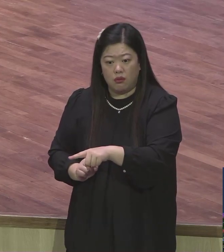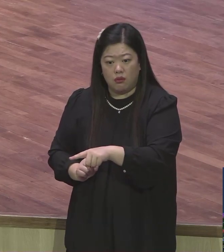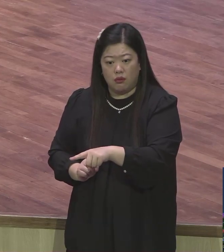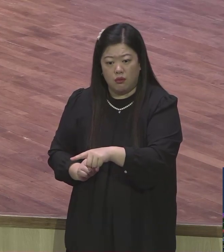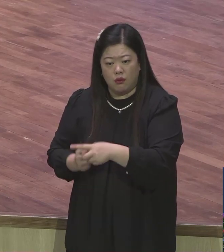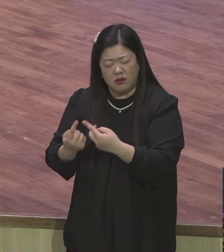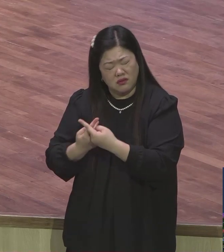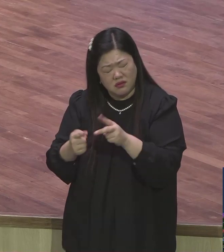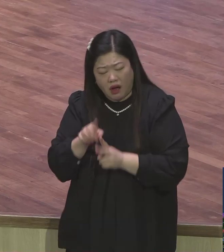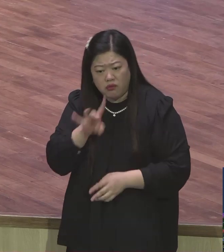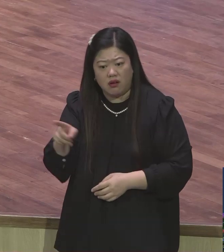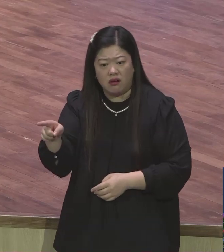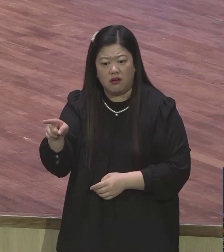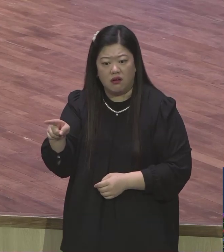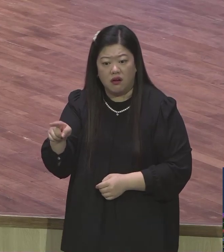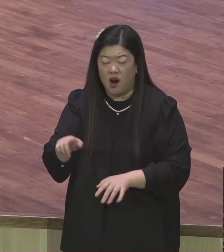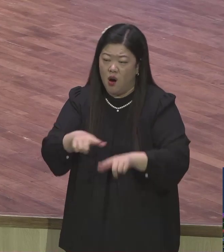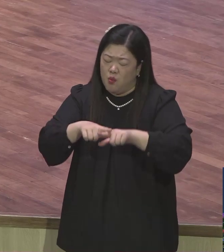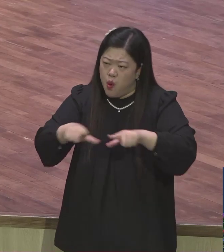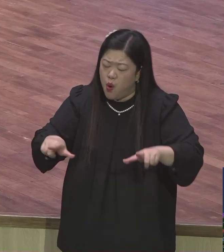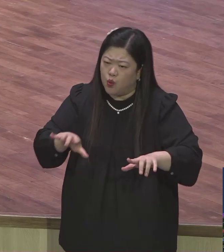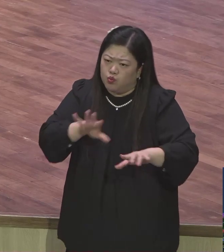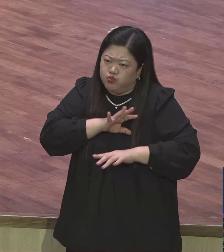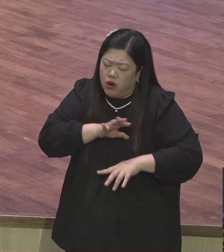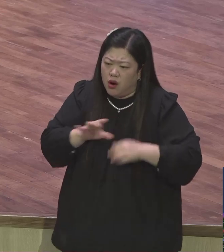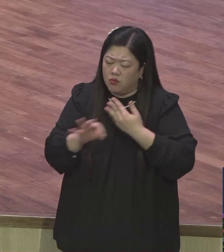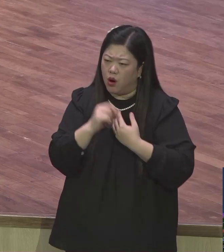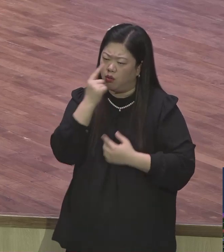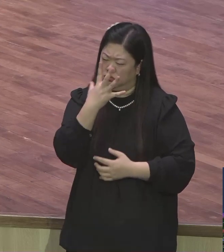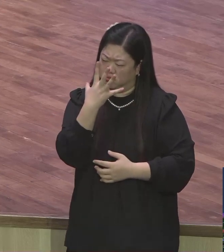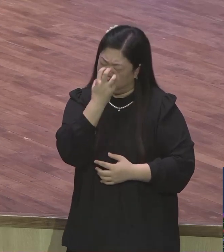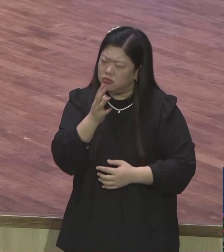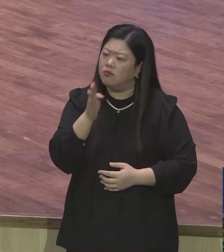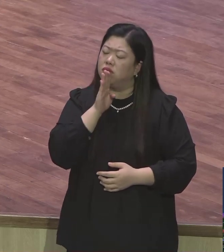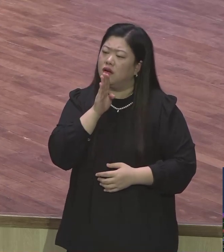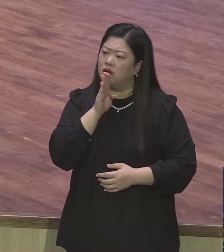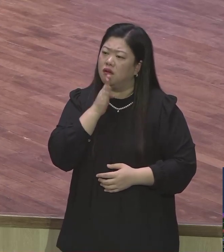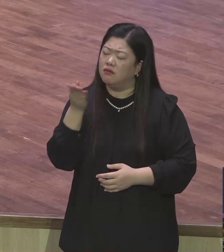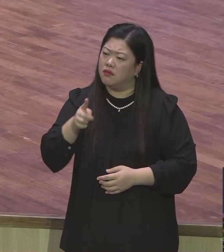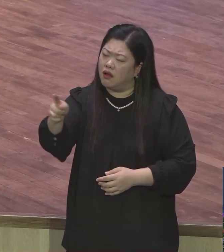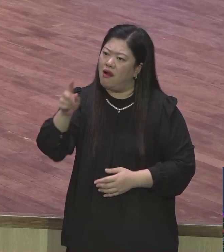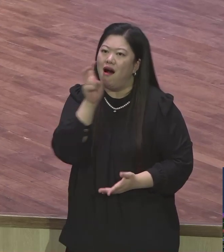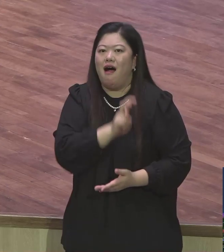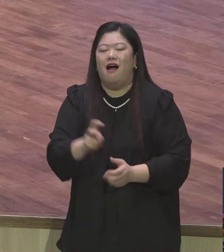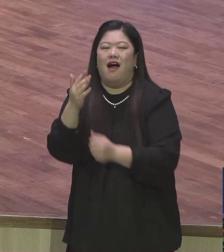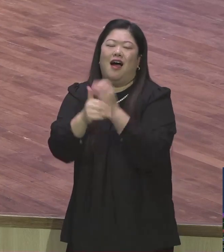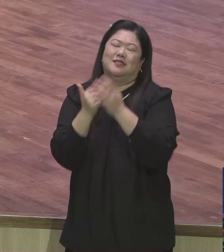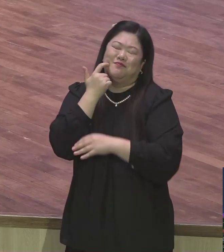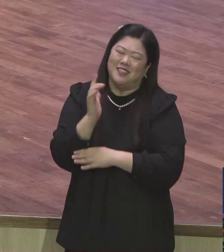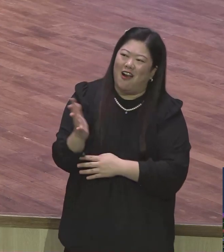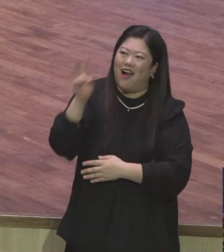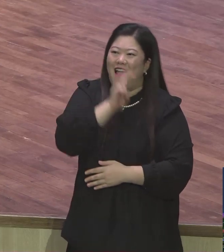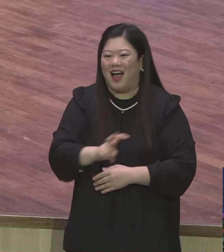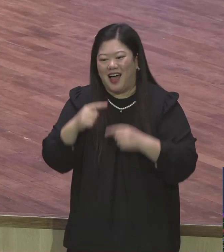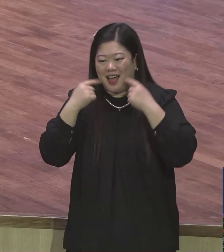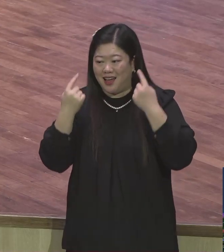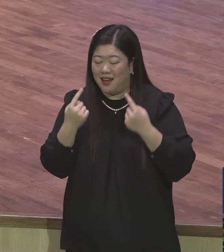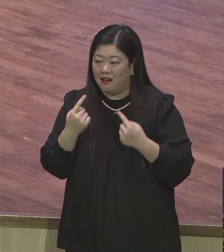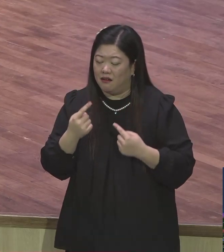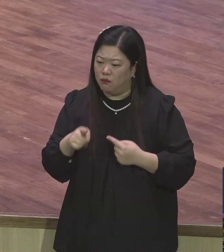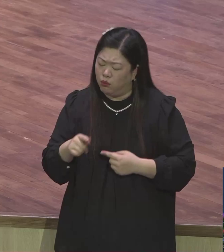도무지 이해할 수가 없다. 어떻게 죽어가면서 찬양할 수가 있냐? 어디서 나오는 힘이냐